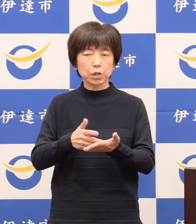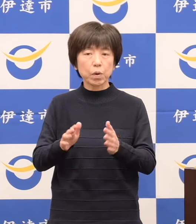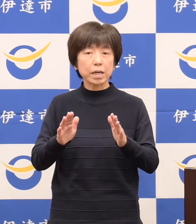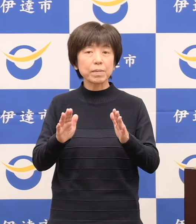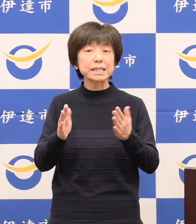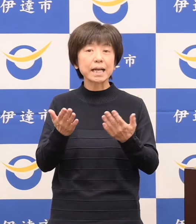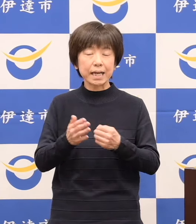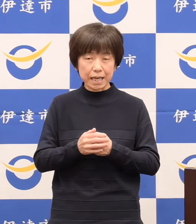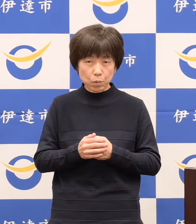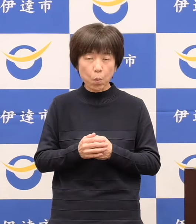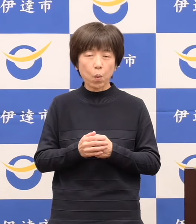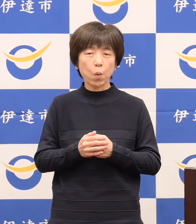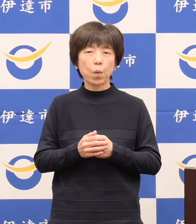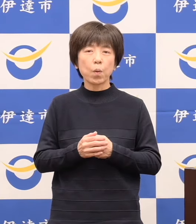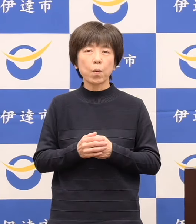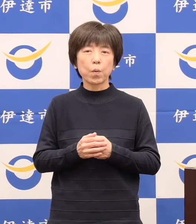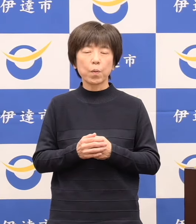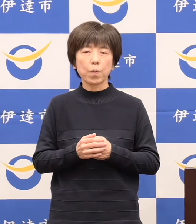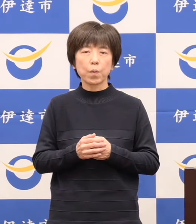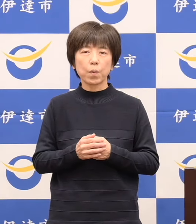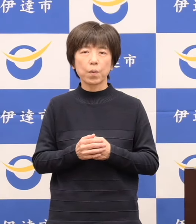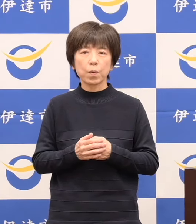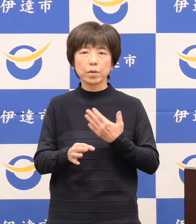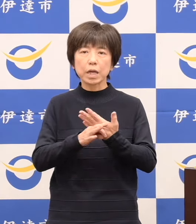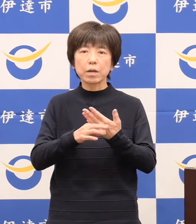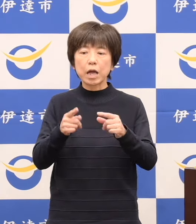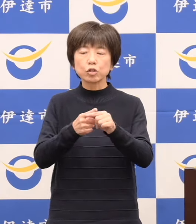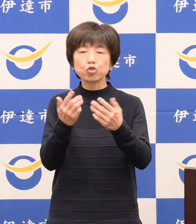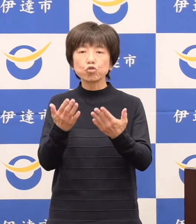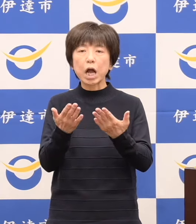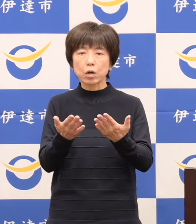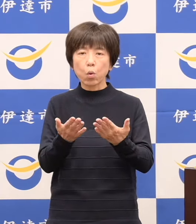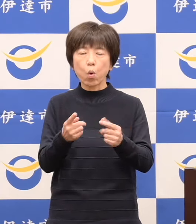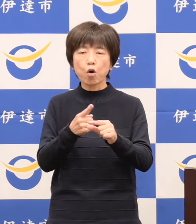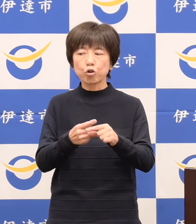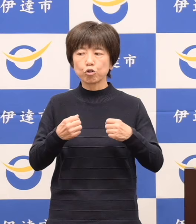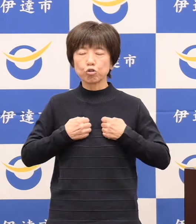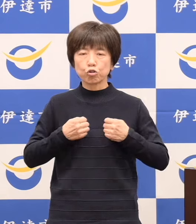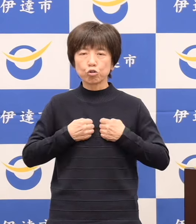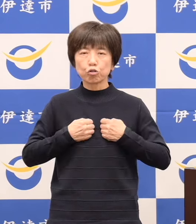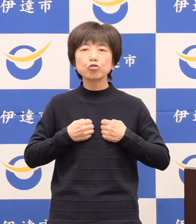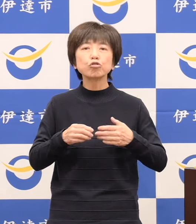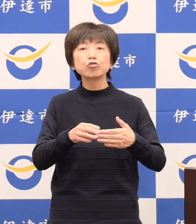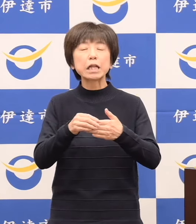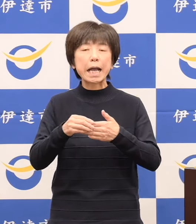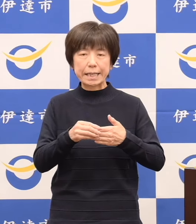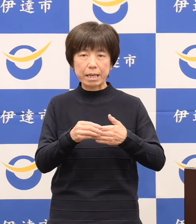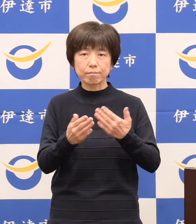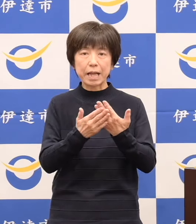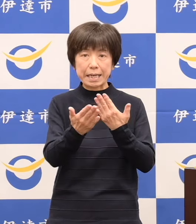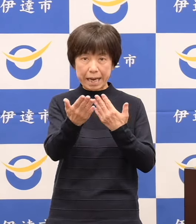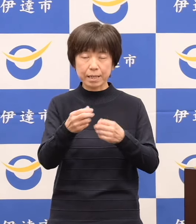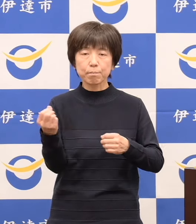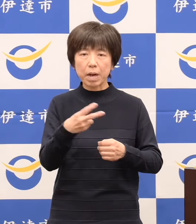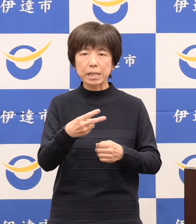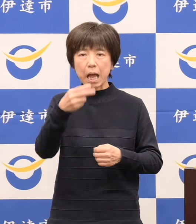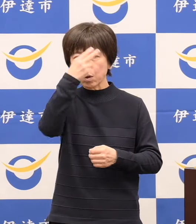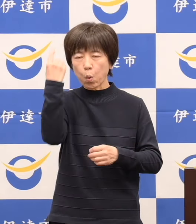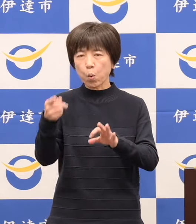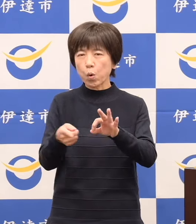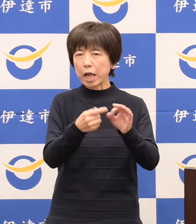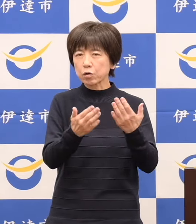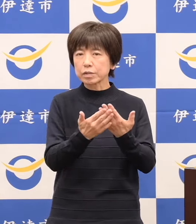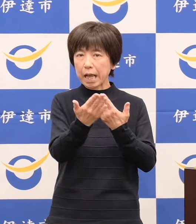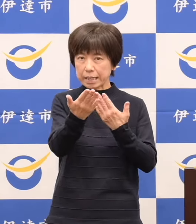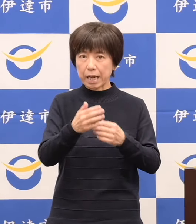な数字ではございませんけれども、例えば中学校の中大連の大会だったりとかですね、から高校野球の春の大会、それから